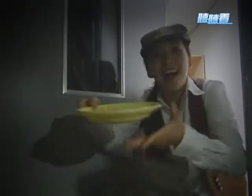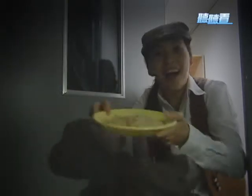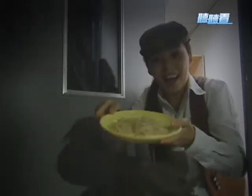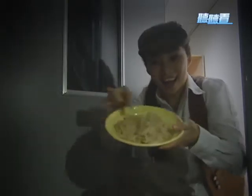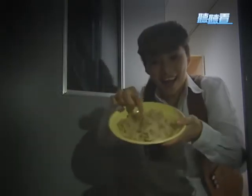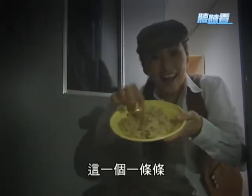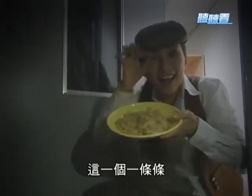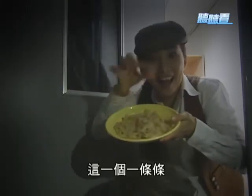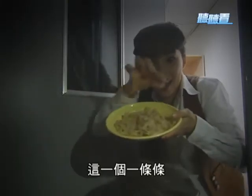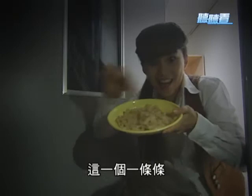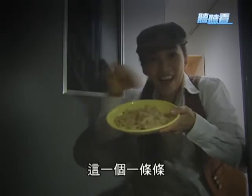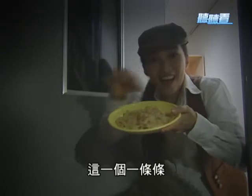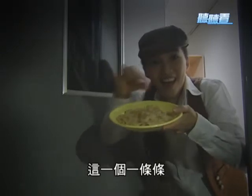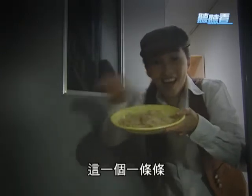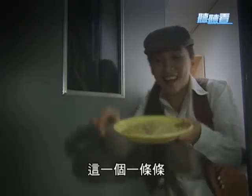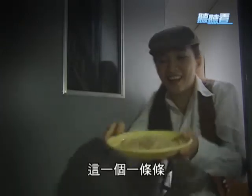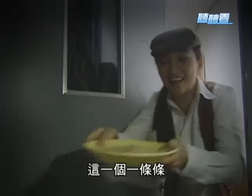这个一条条，